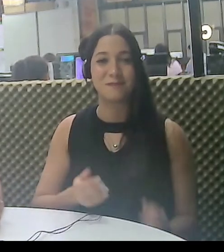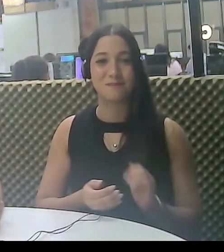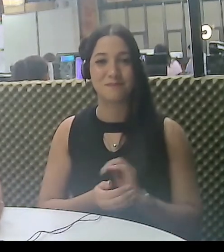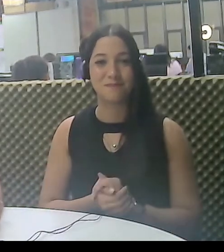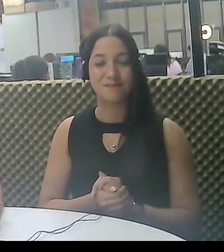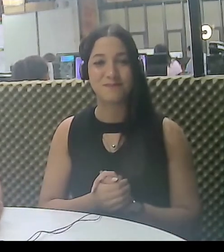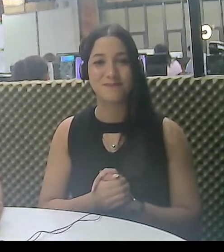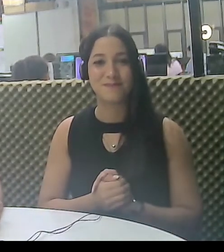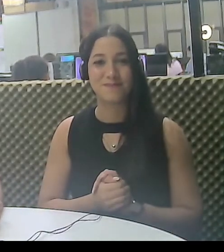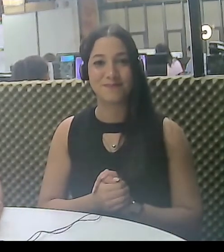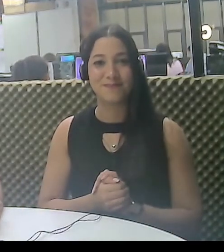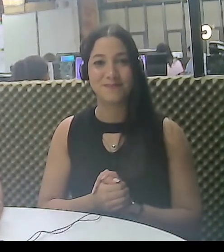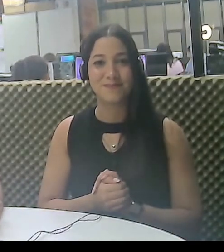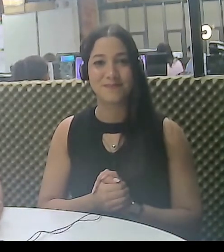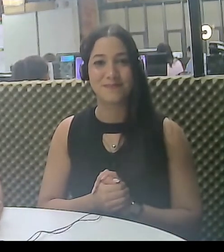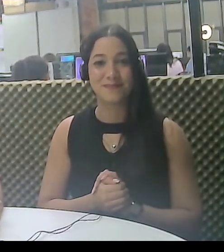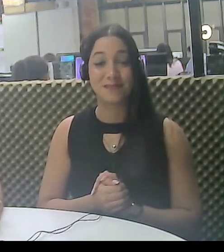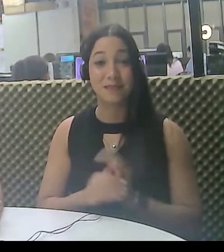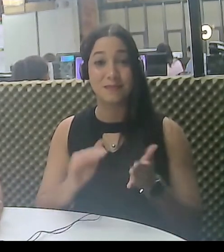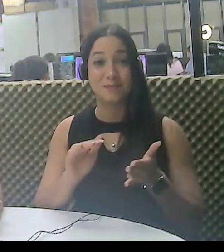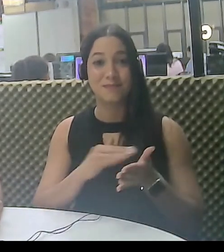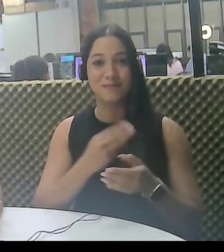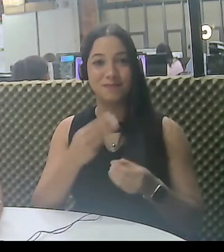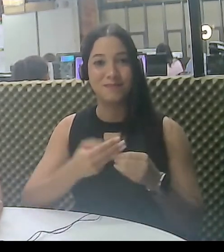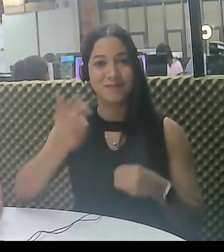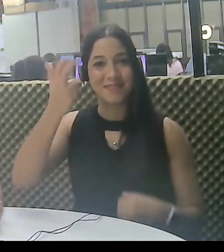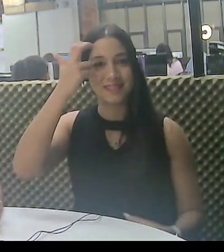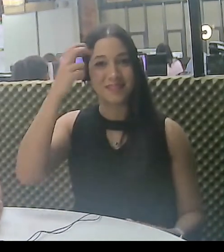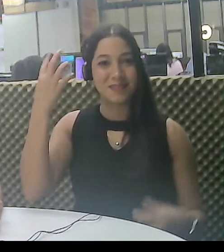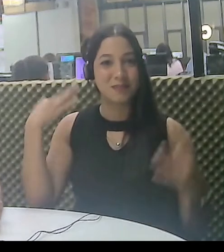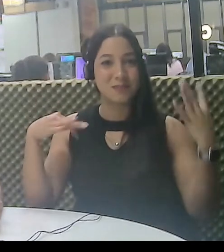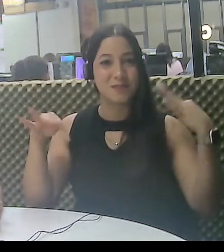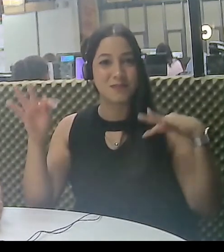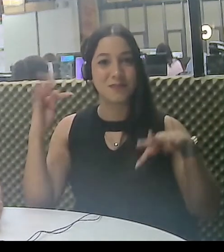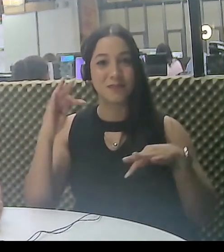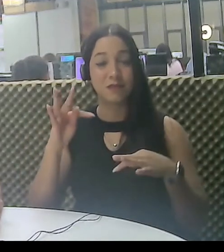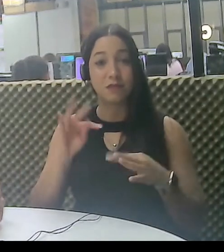3239-6700. A Secretaria Municipal de Cultura e Turismo